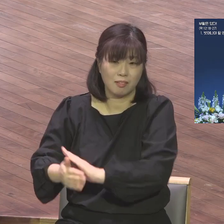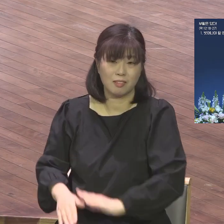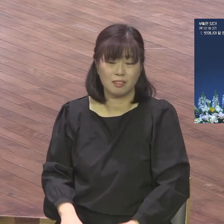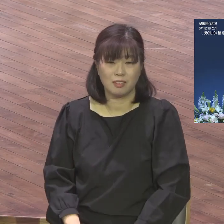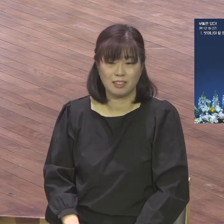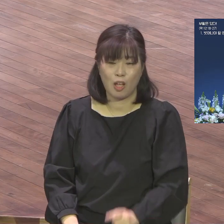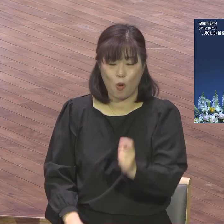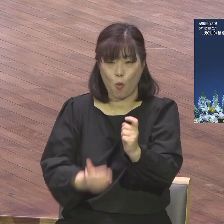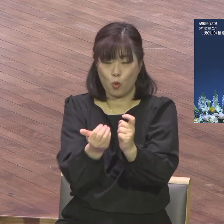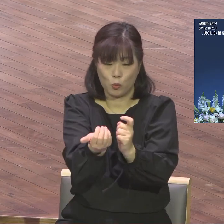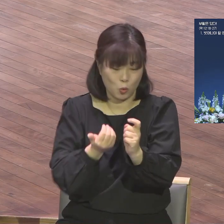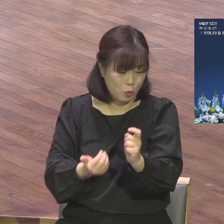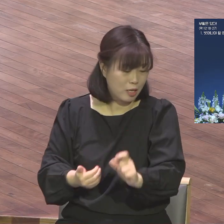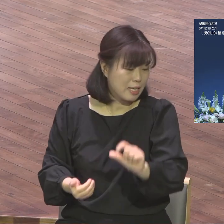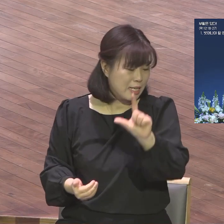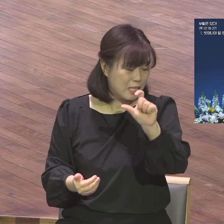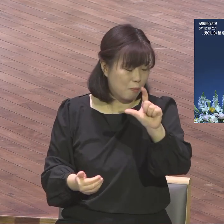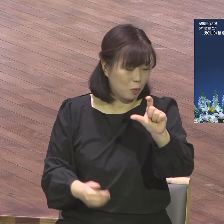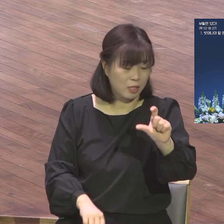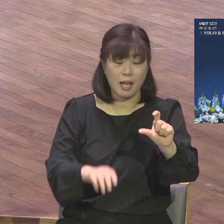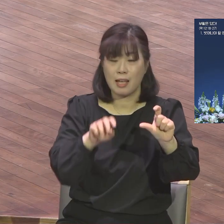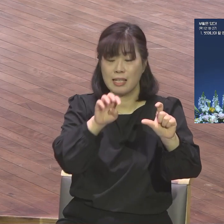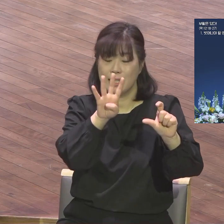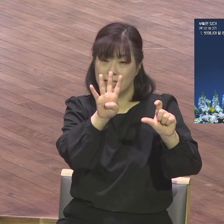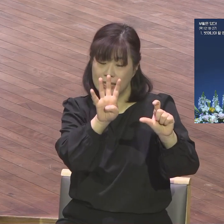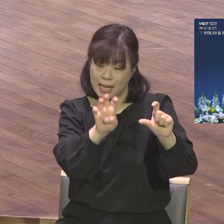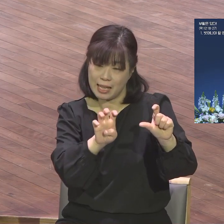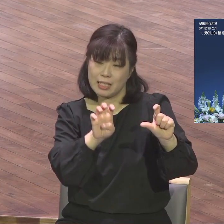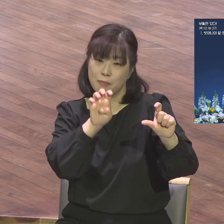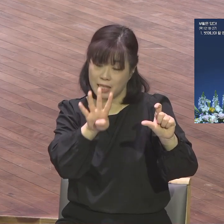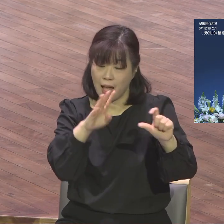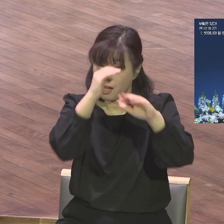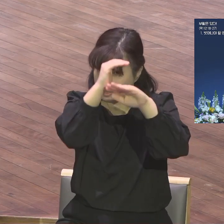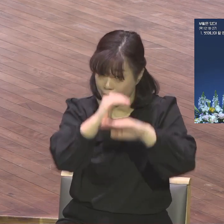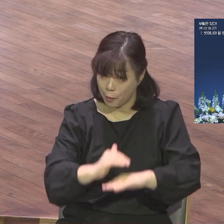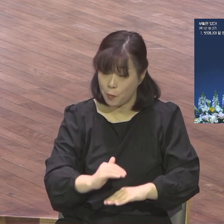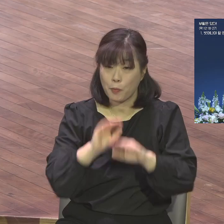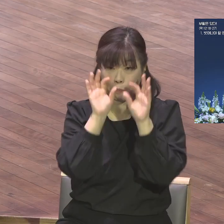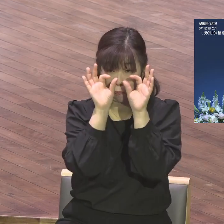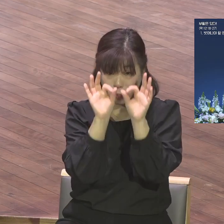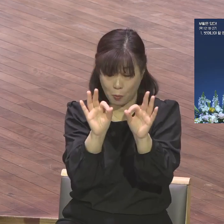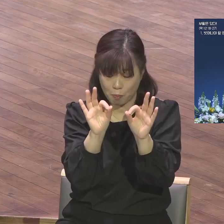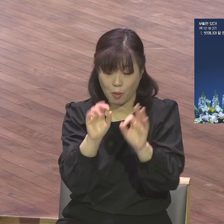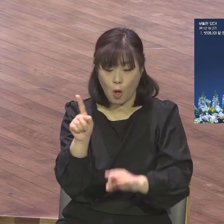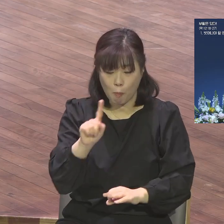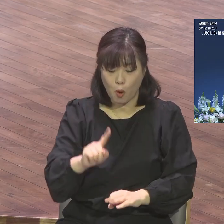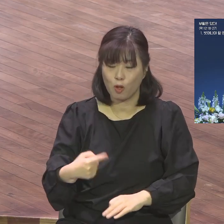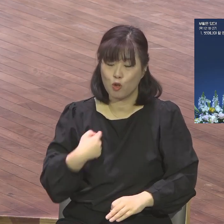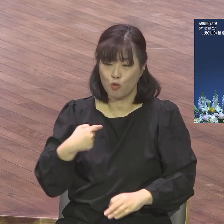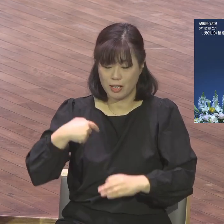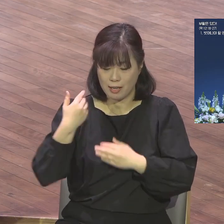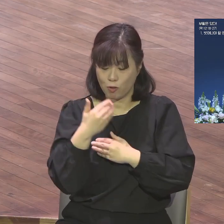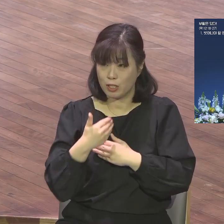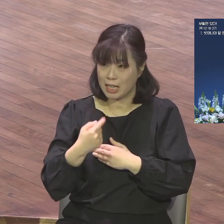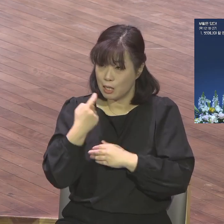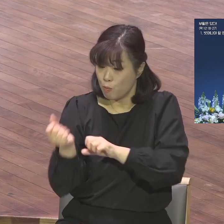고린도전서 15장 42절로 44절에 보면 이렇게 변화된 우리의 몸은요 석지 안에 하는